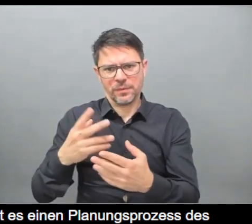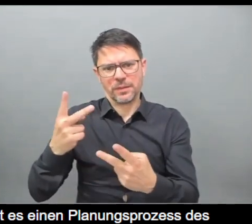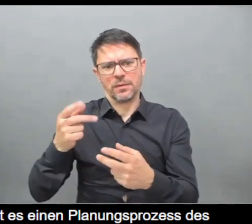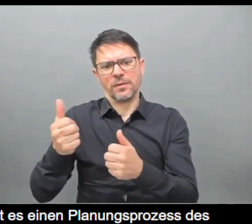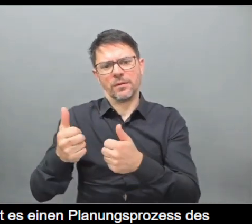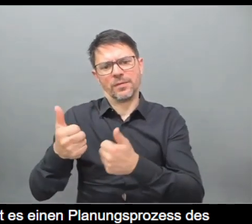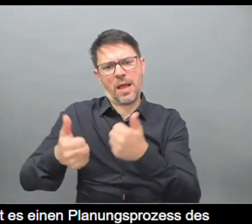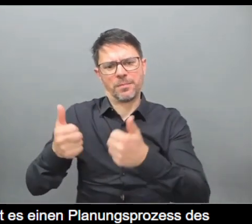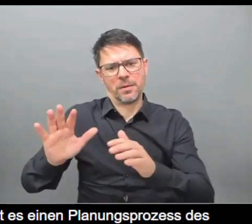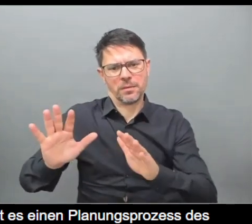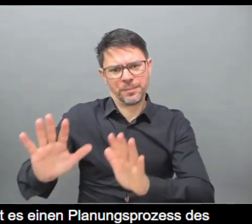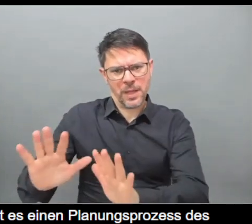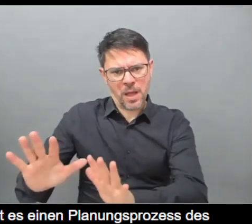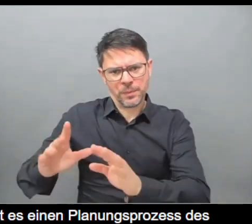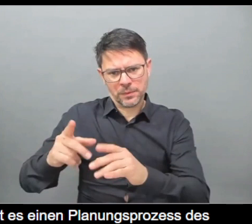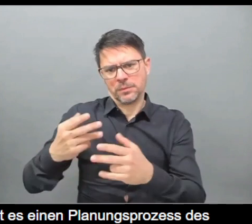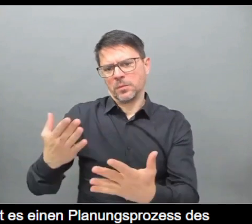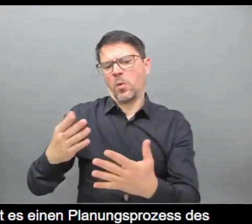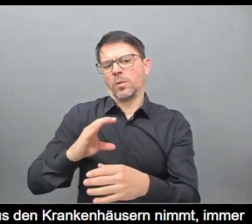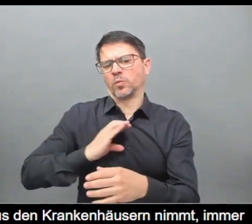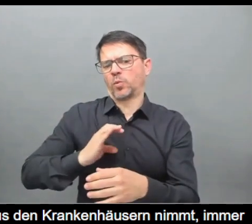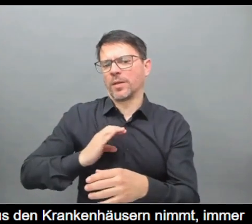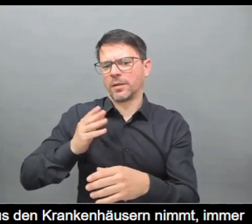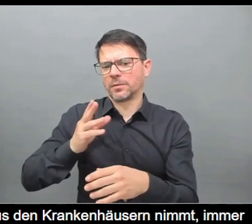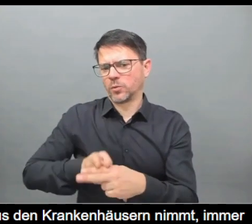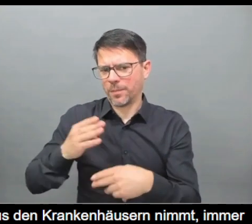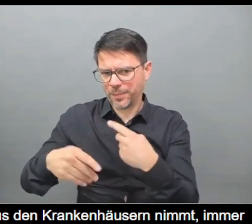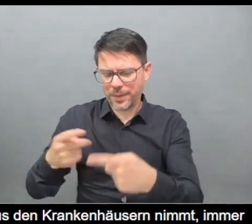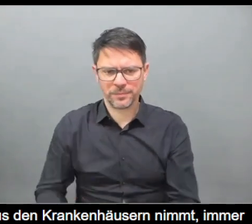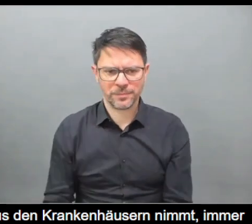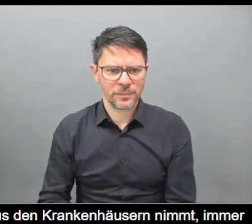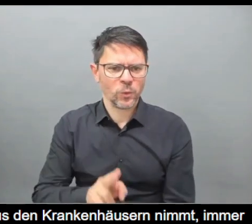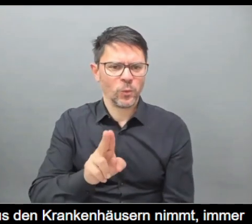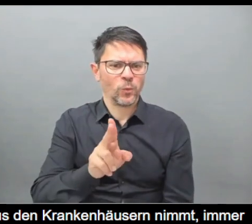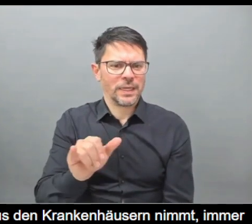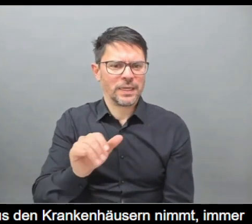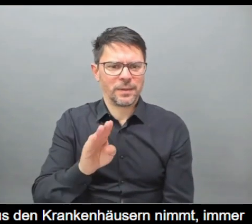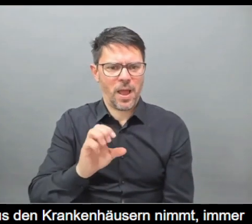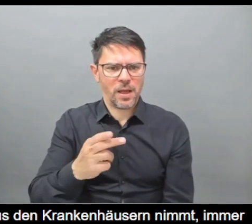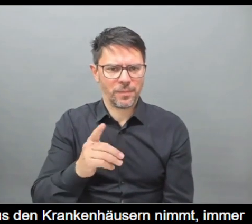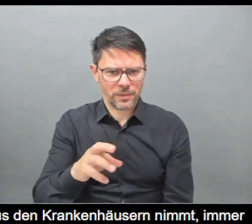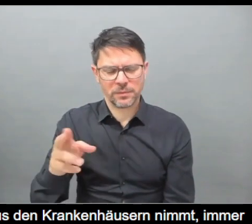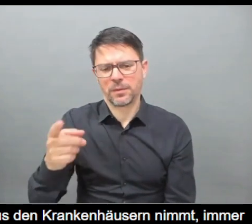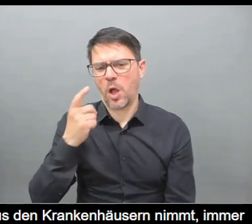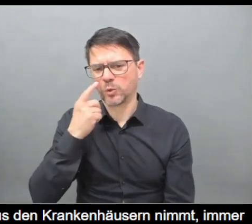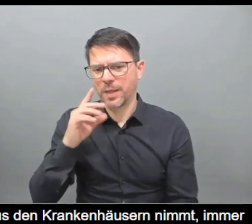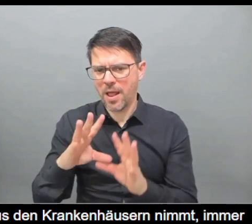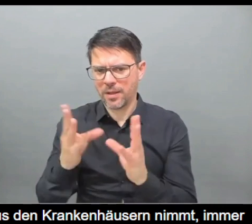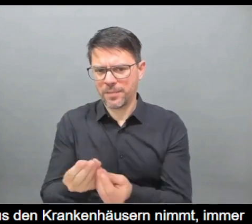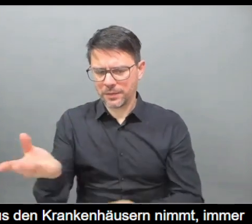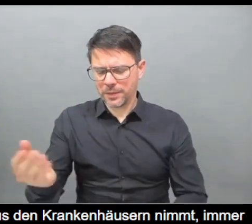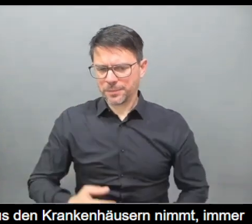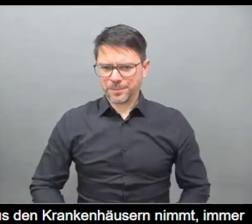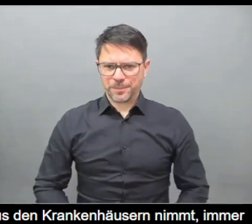Ja, ich wollte dann einmal nach dem Grundprinzip fragen, wenn man jetzt zum Beispiel von diesem Schlaganfallbeispiel ausgeht. Wenn ich eine